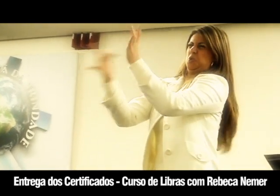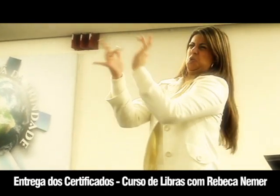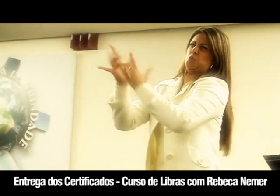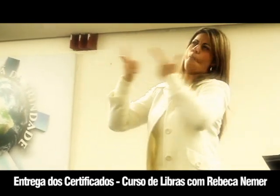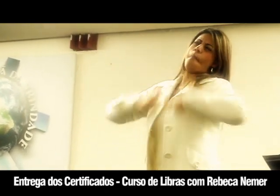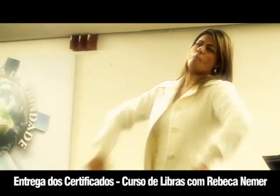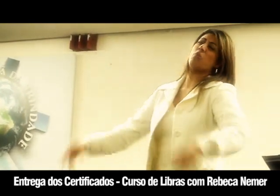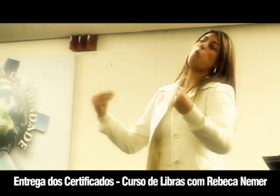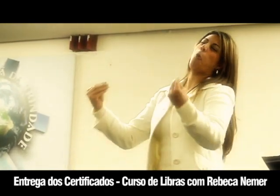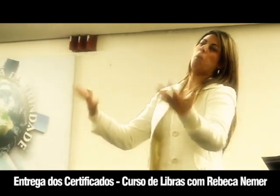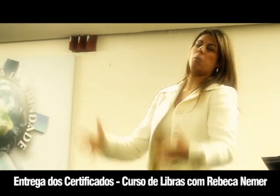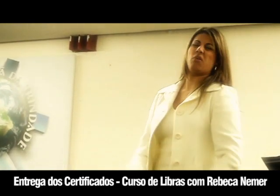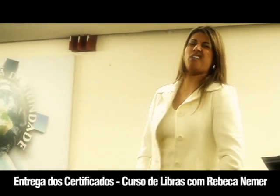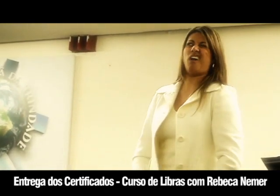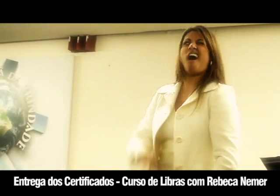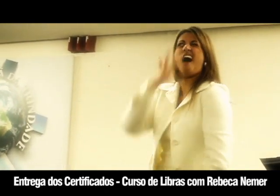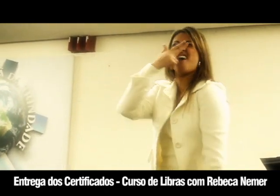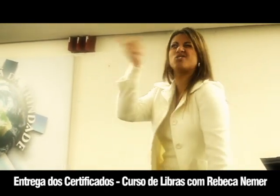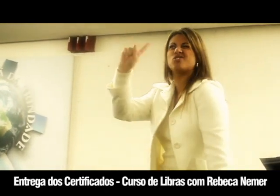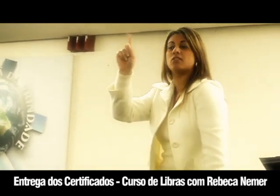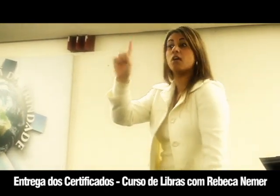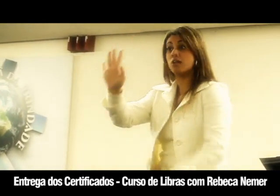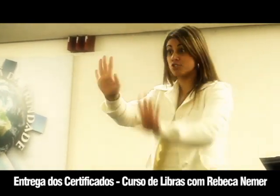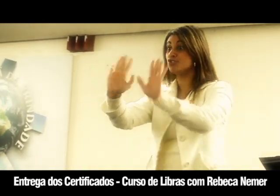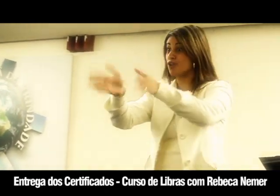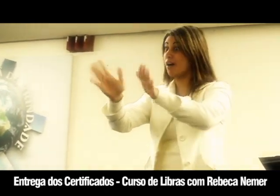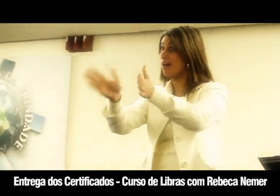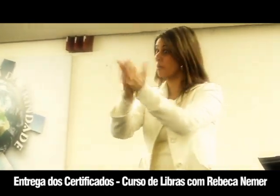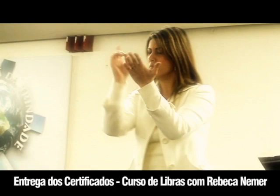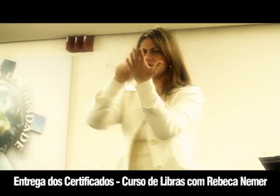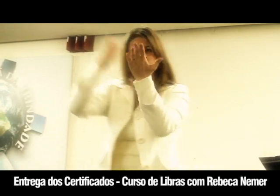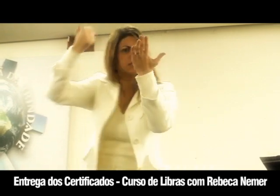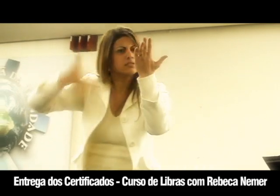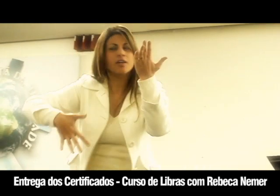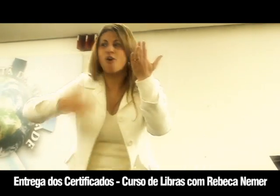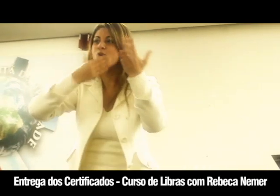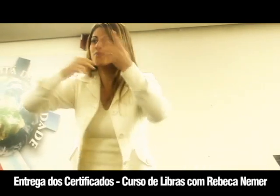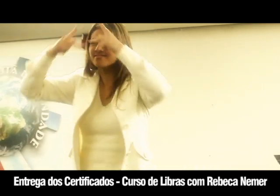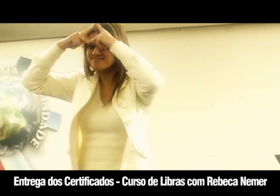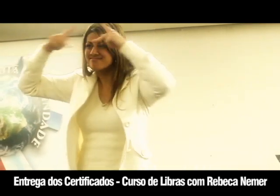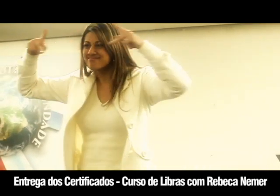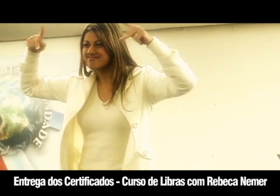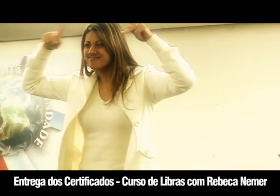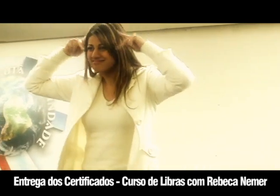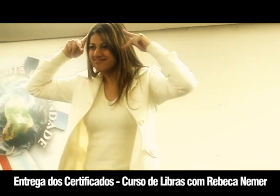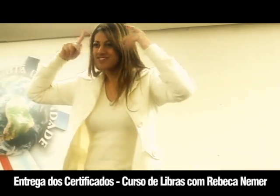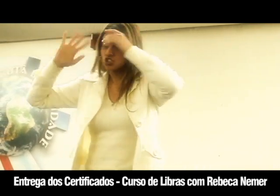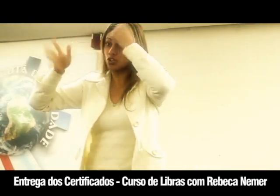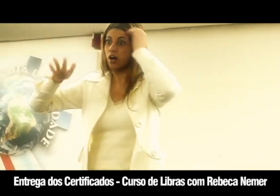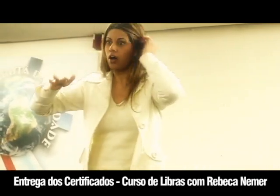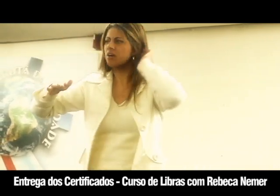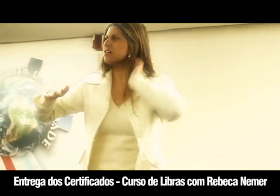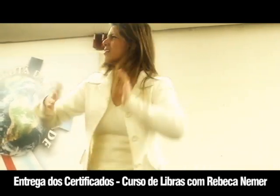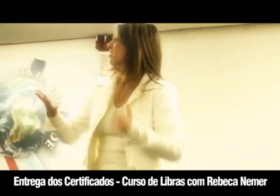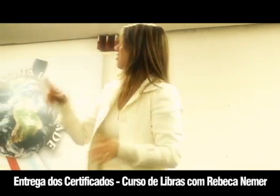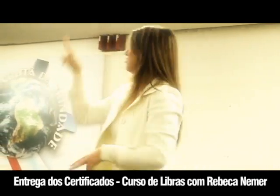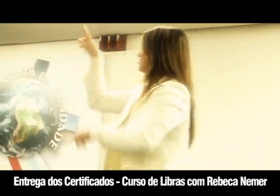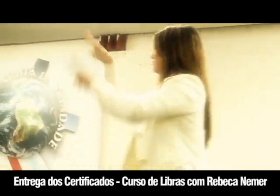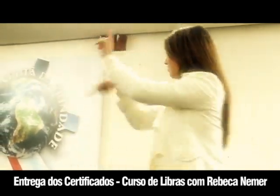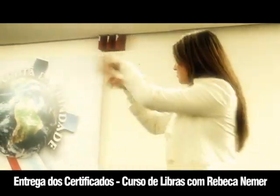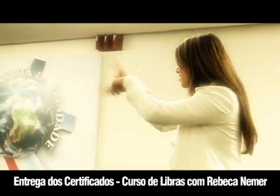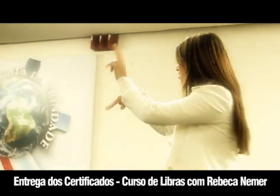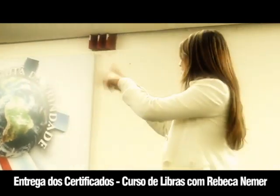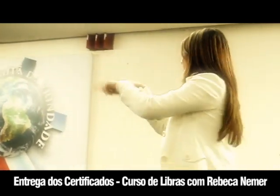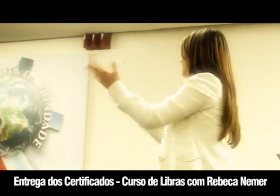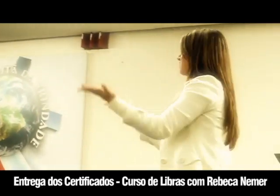seus adversários. Pilatos chegou a dizer para a multidão em João 19,4: eu não acho nele crime algum. E